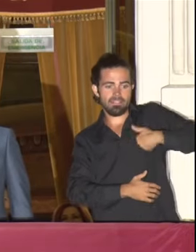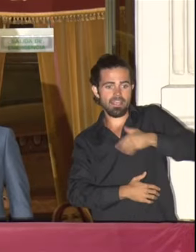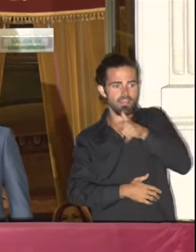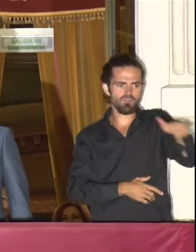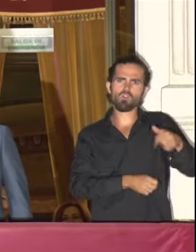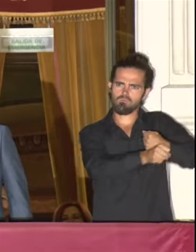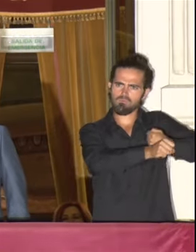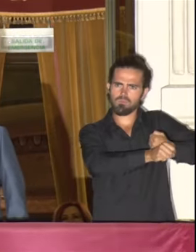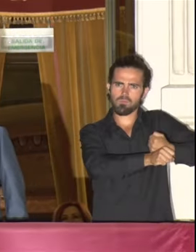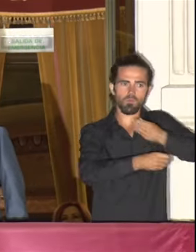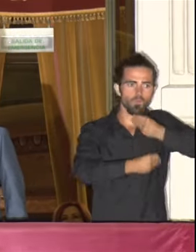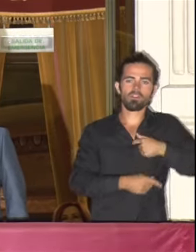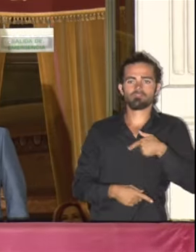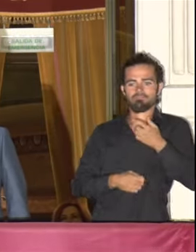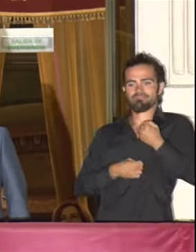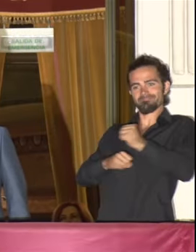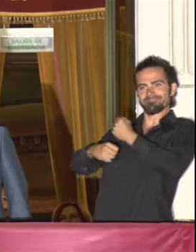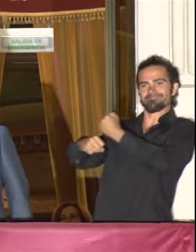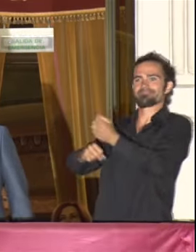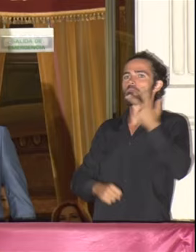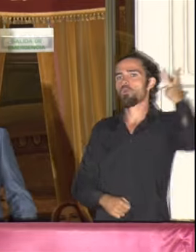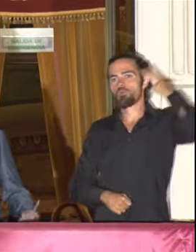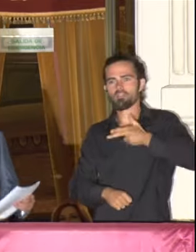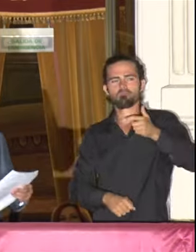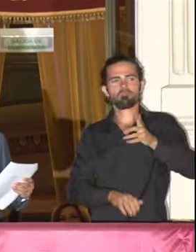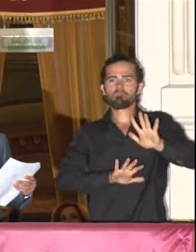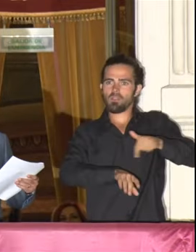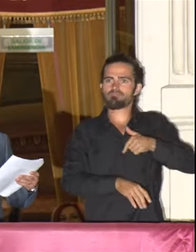jubilación. Pero a mí me da alegría porque hay continuidad en la empresa.